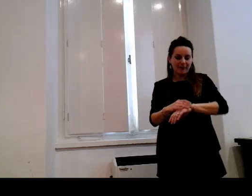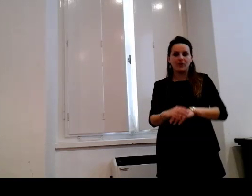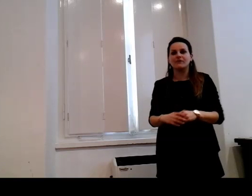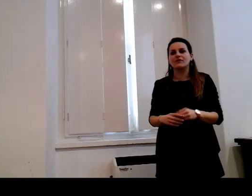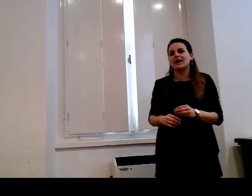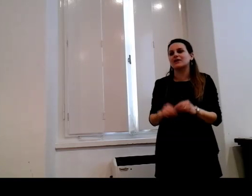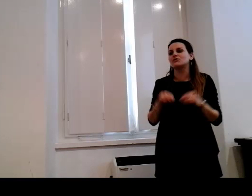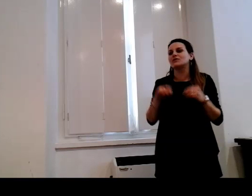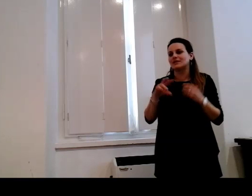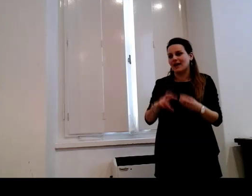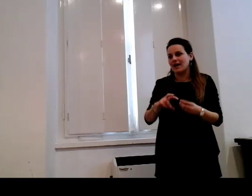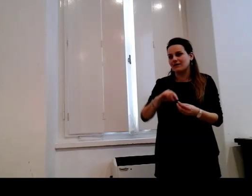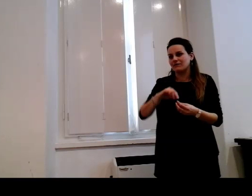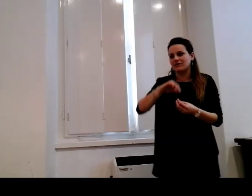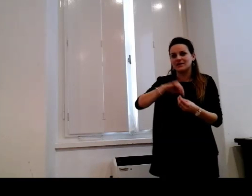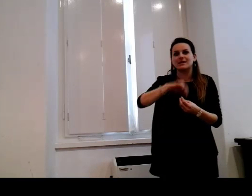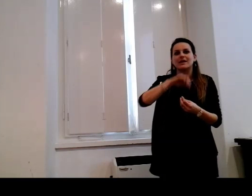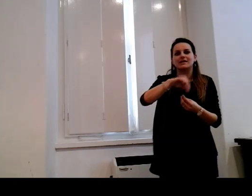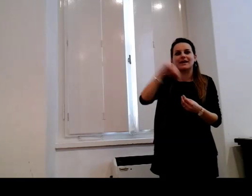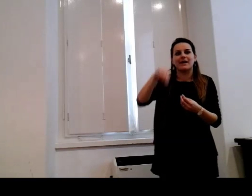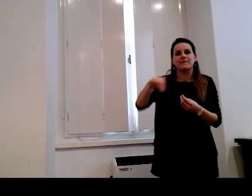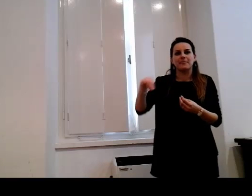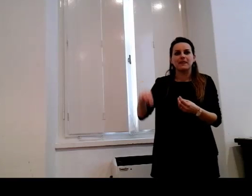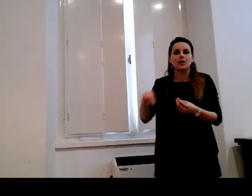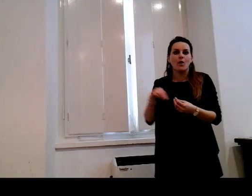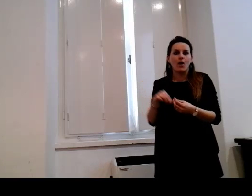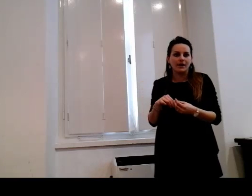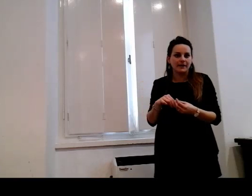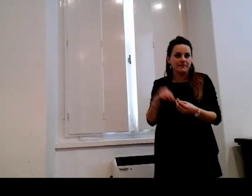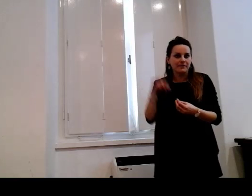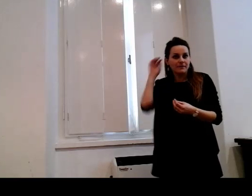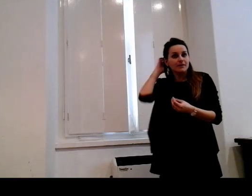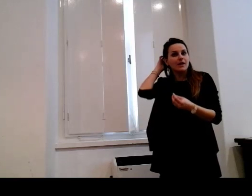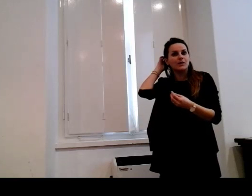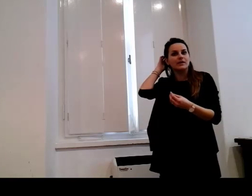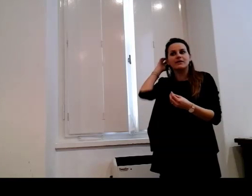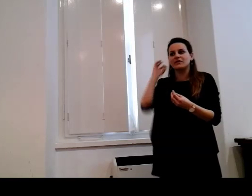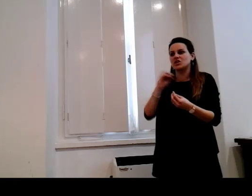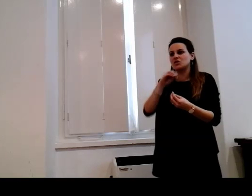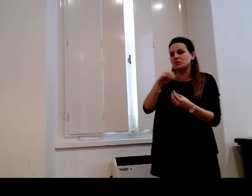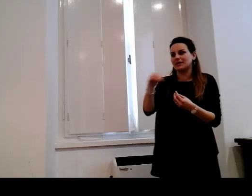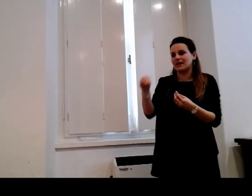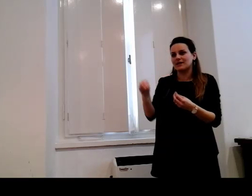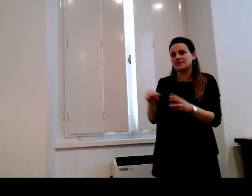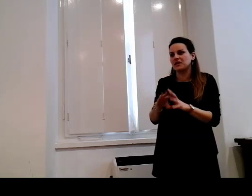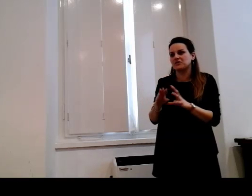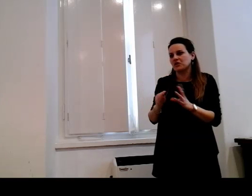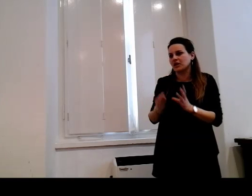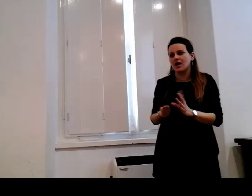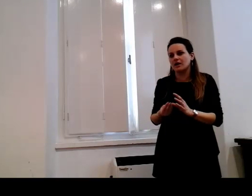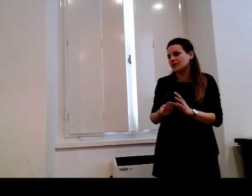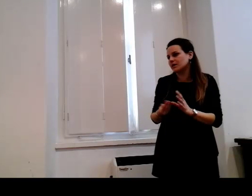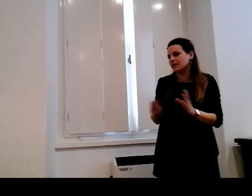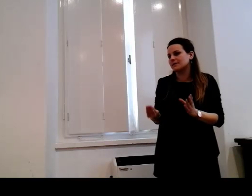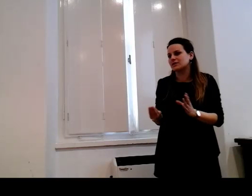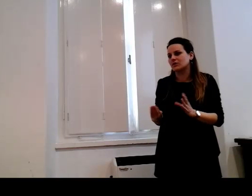riusciamo, vorrei che tutti e tre viveste i tre ruoli, e quindi 10 minuti a testa, in teoria in mezz'ora